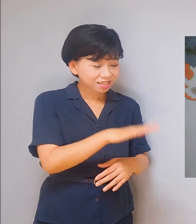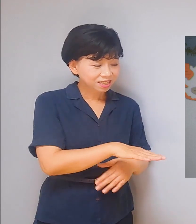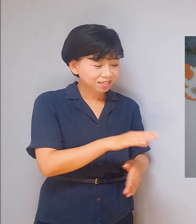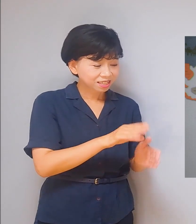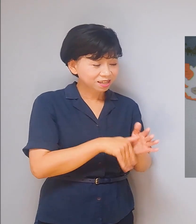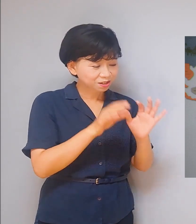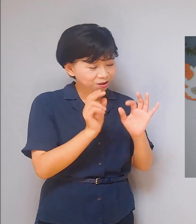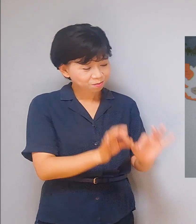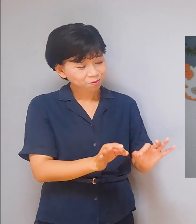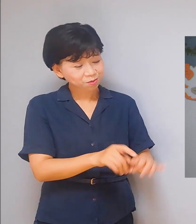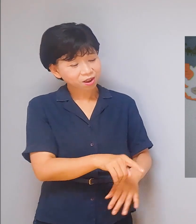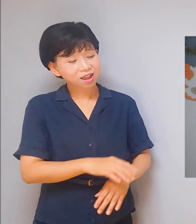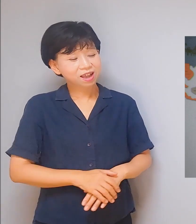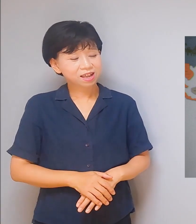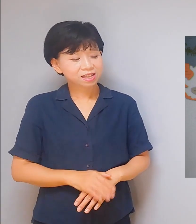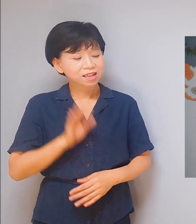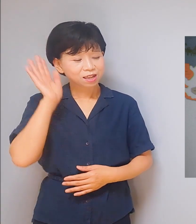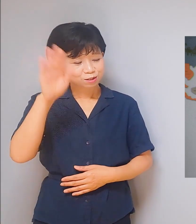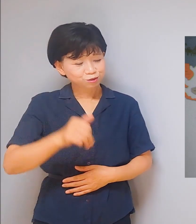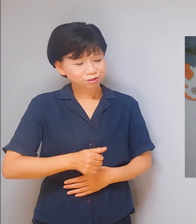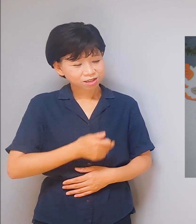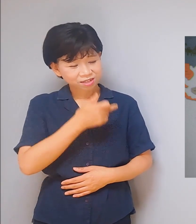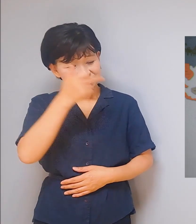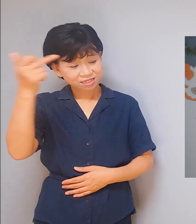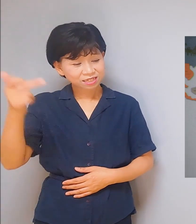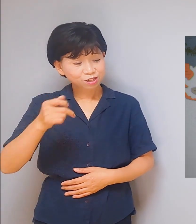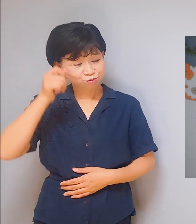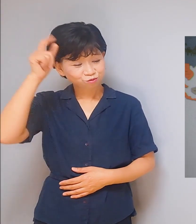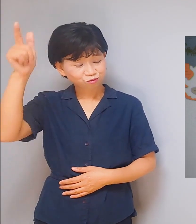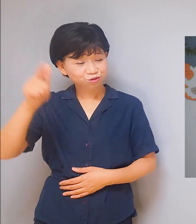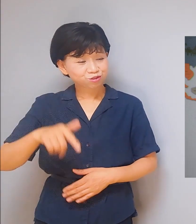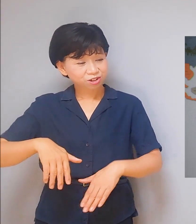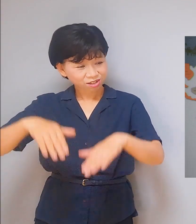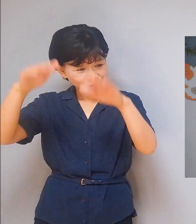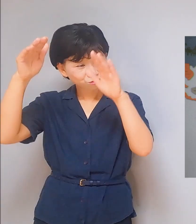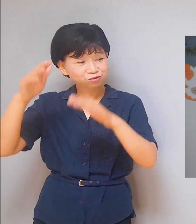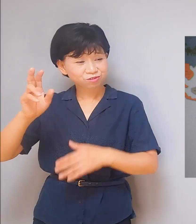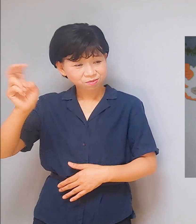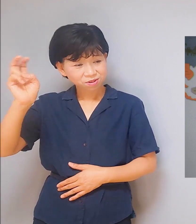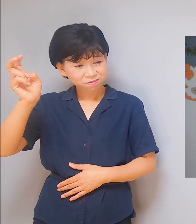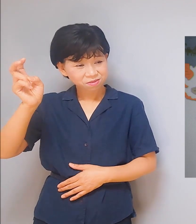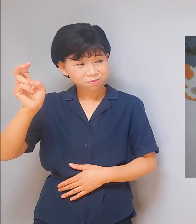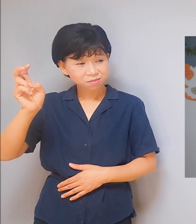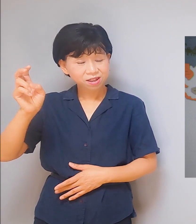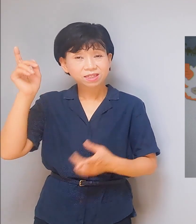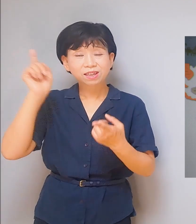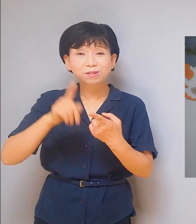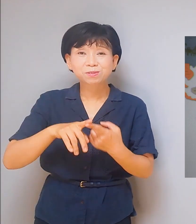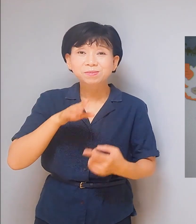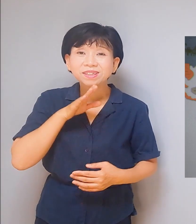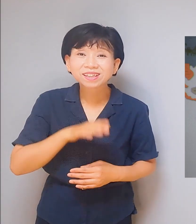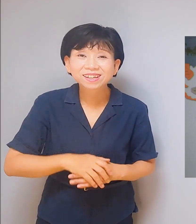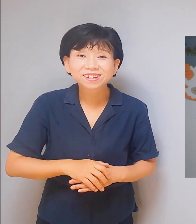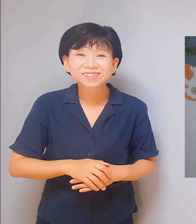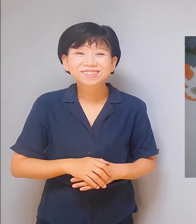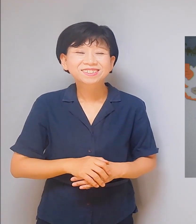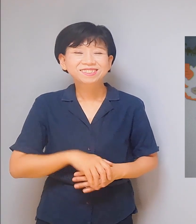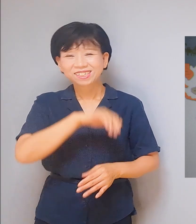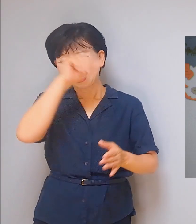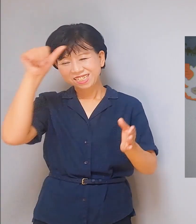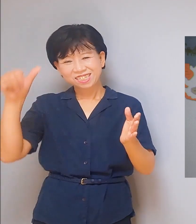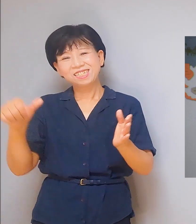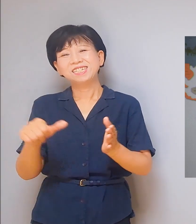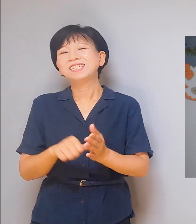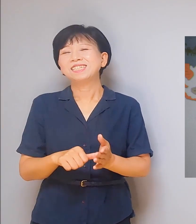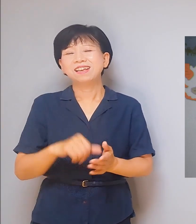마음도 있었는데 정말 잘 자랐을까요? 모르겠어요. 우리의 인생이